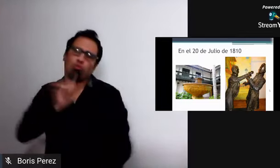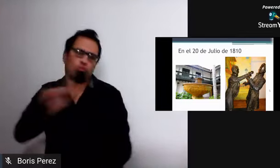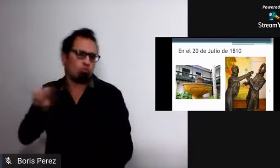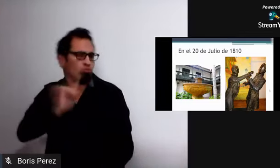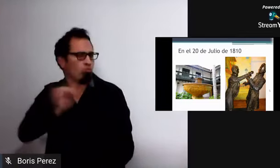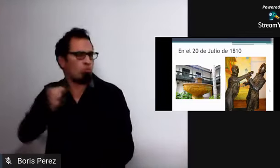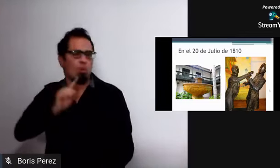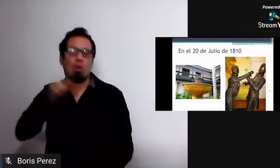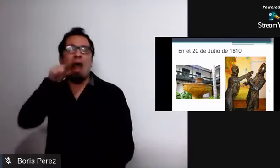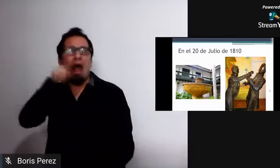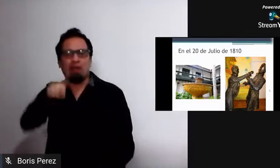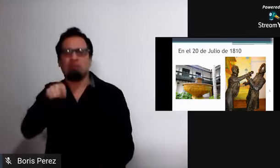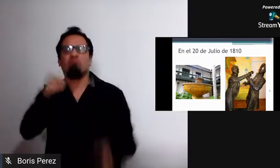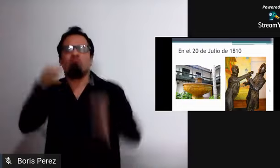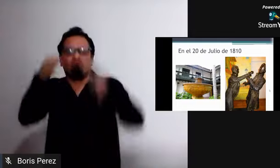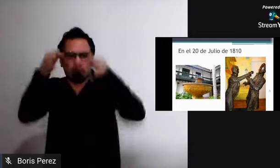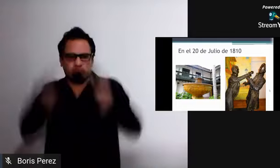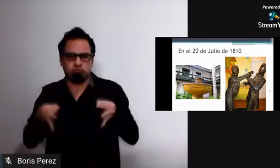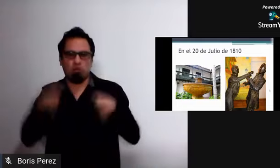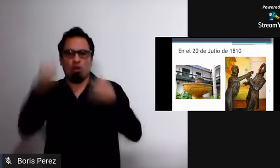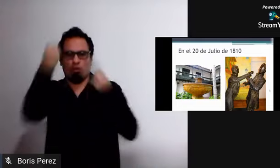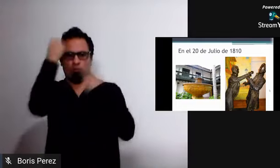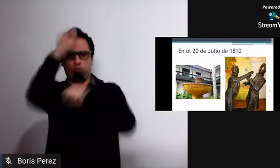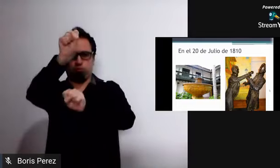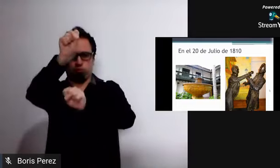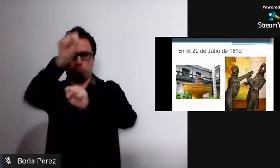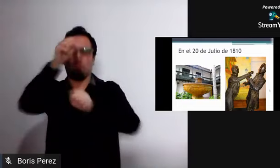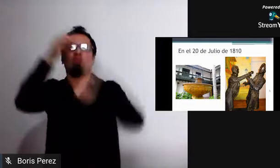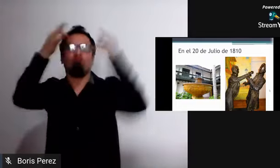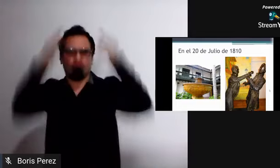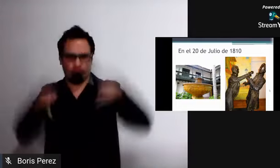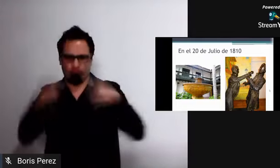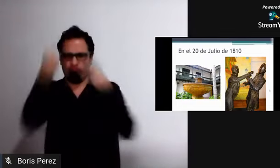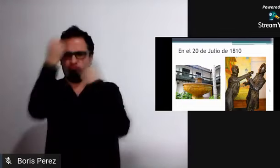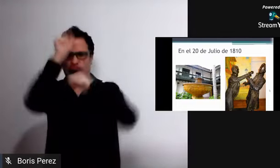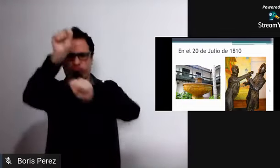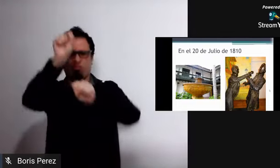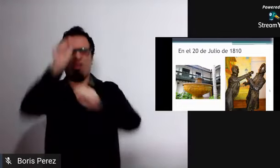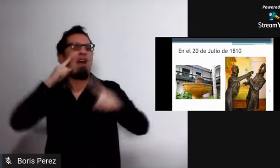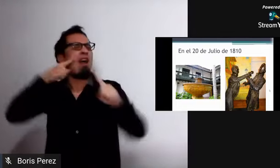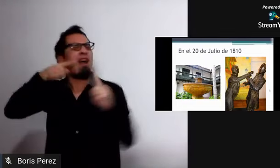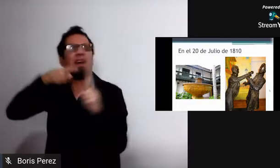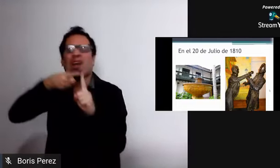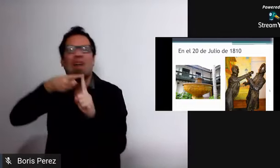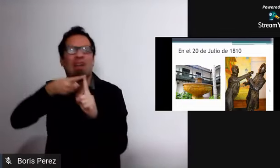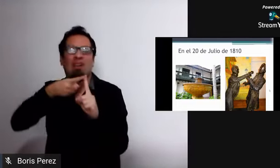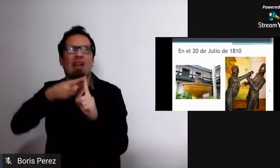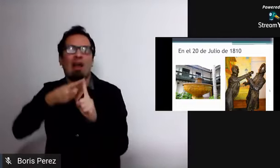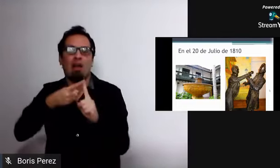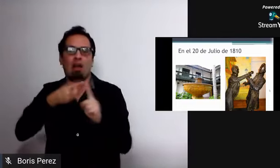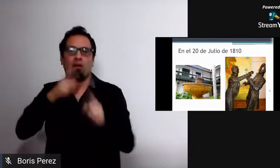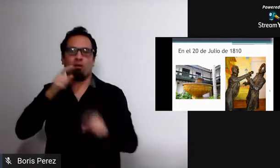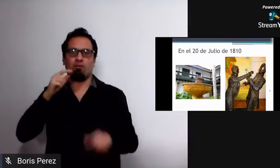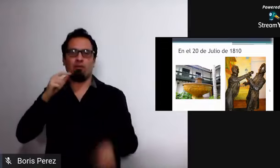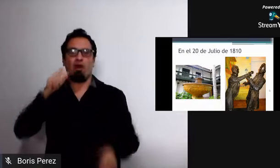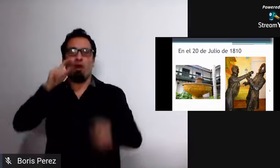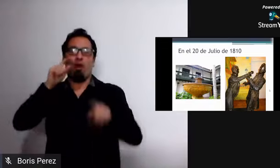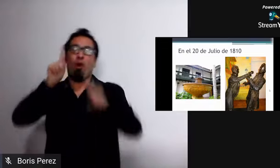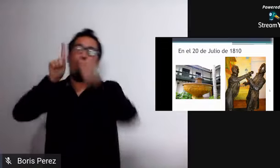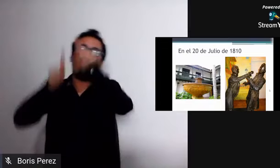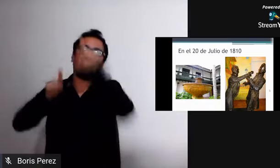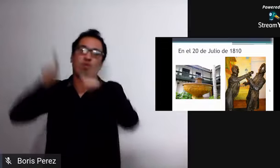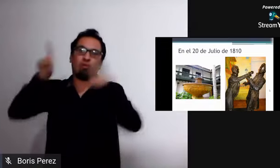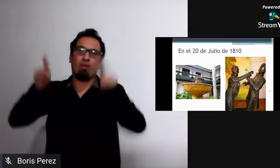de la época. Sabemos que en ese año 1810 no sucede la independencia, sino que empieza